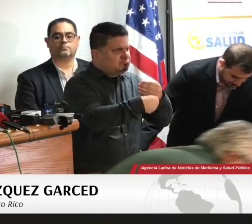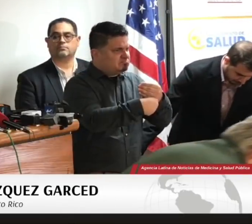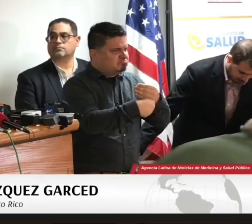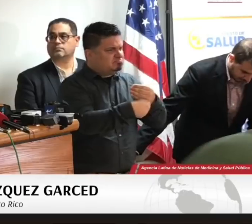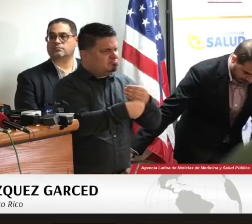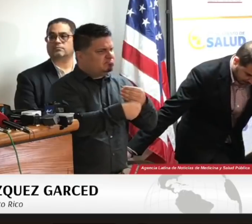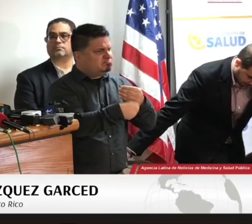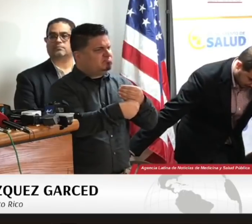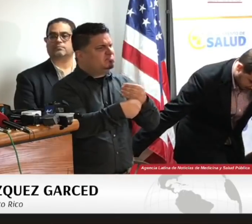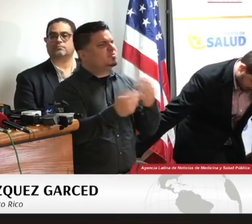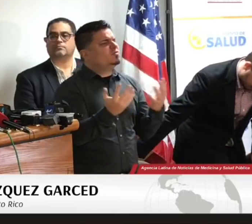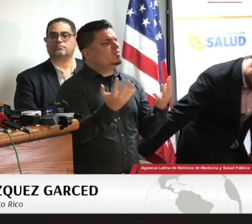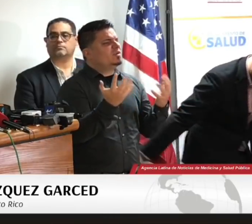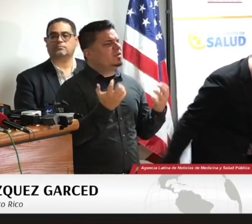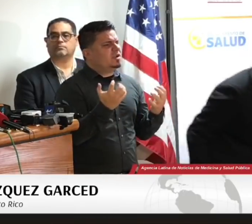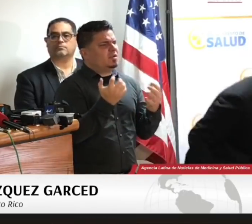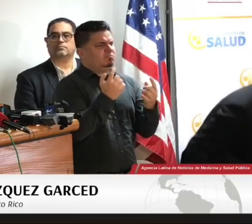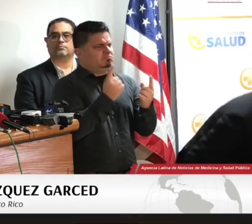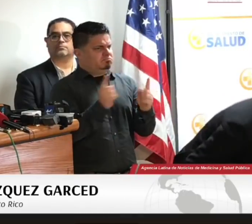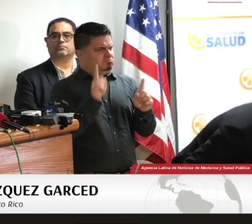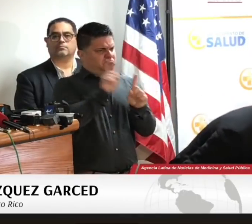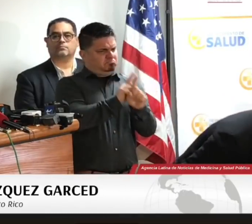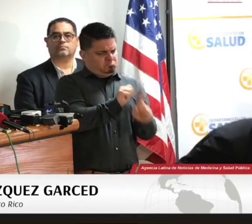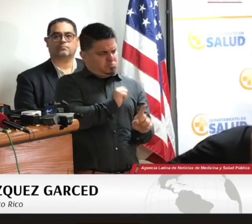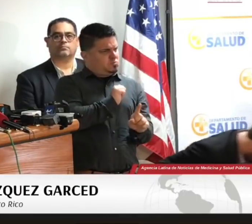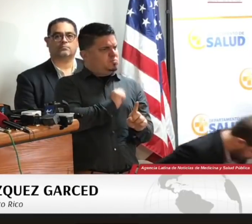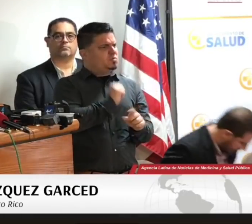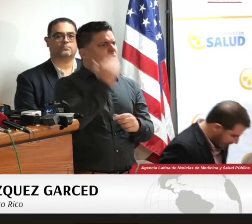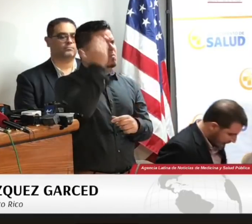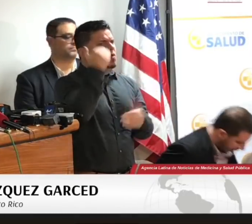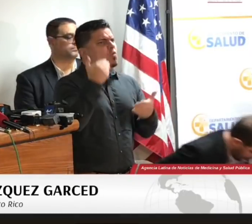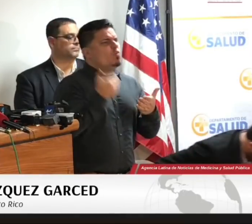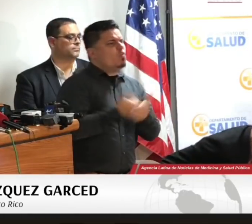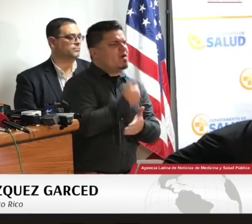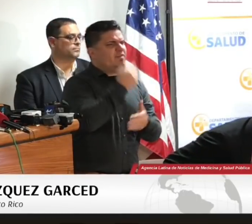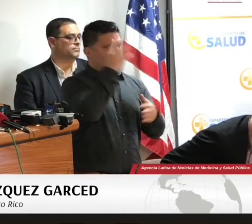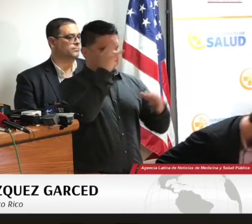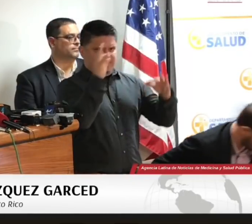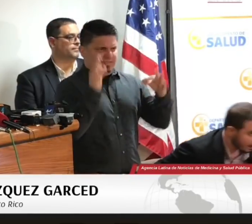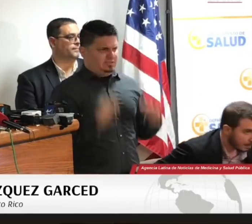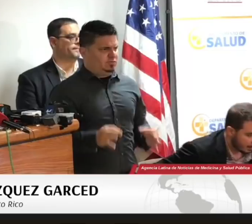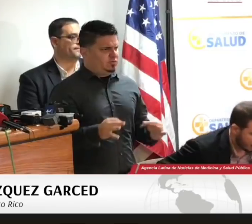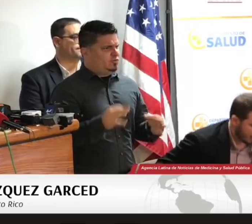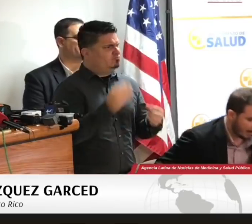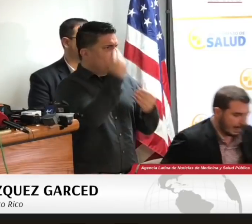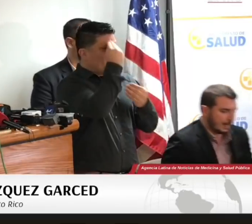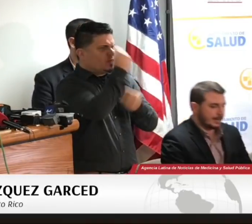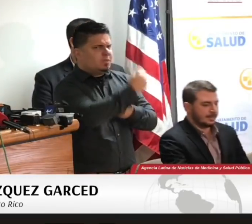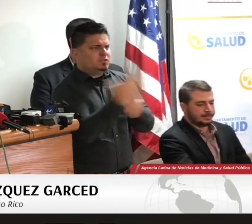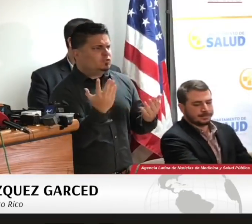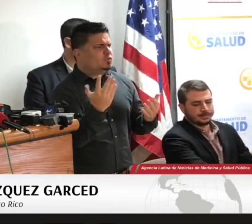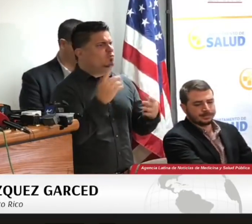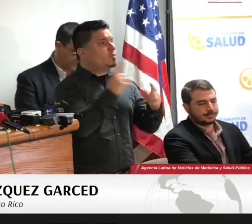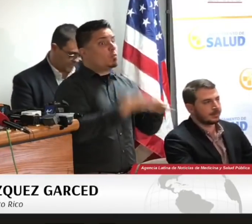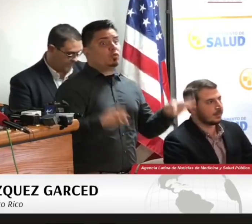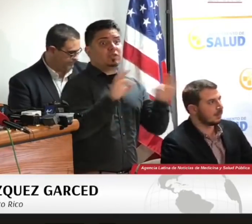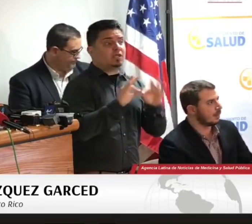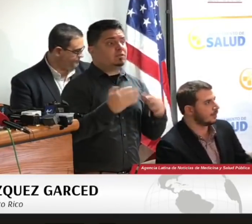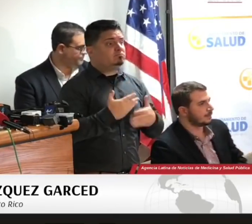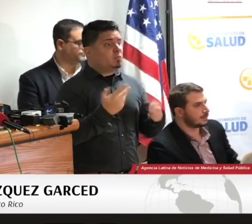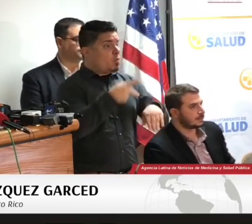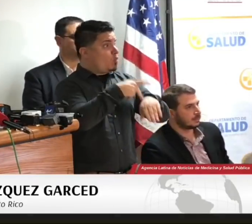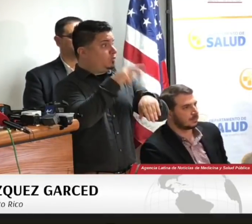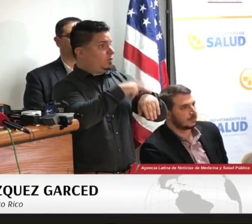he querido venir ante ustedes para traerles unas nuevas iniciativas y una información que es importante que el pueblo de Puerto Rico